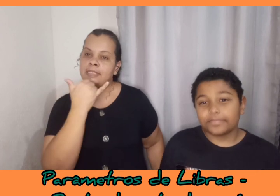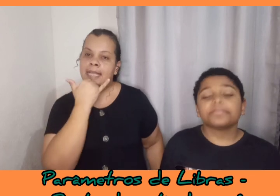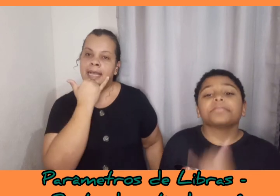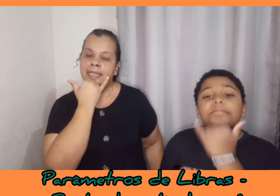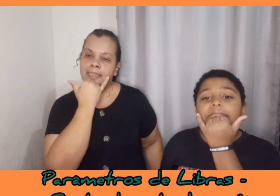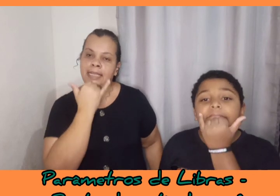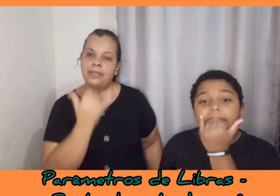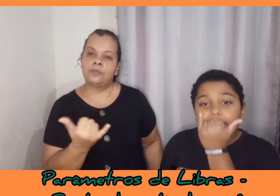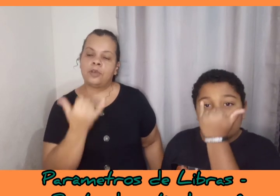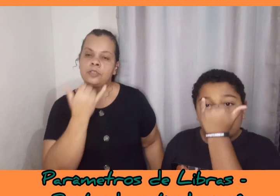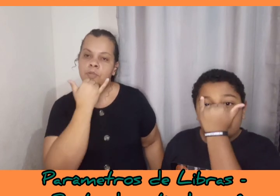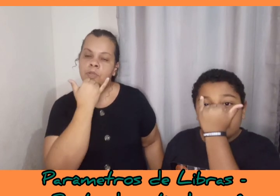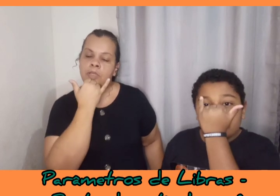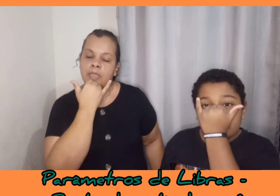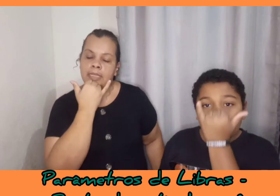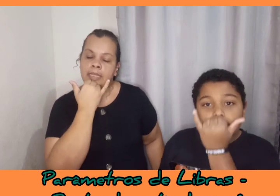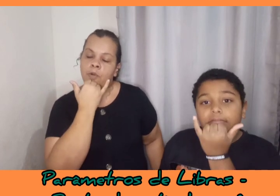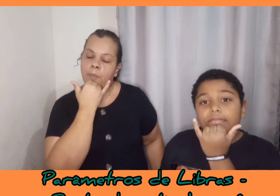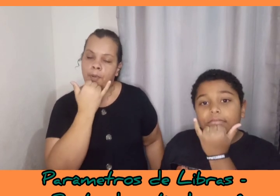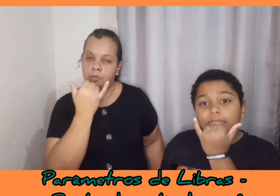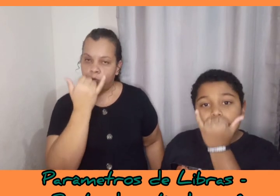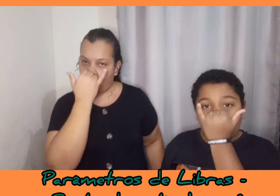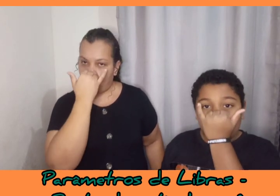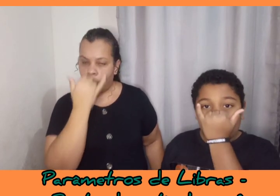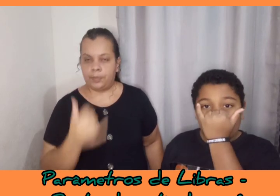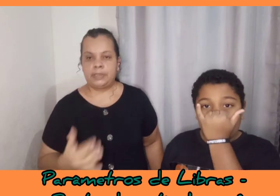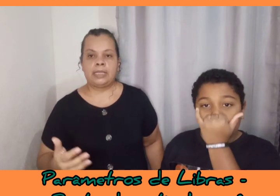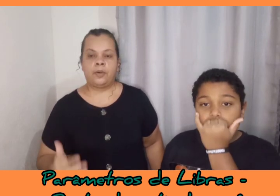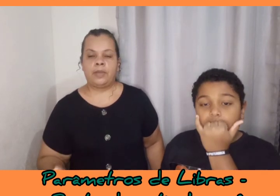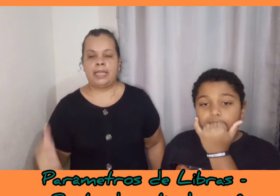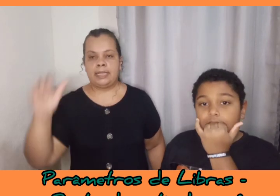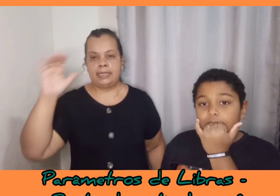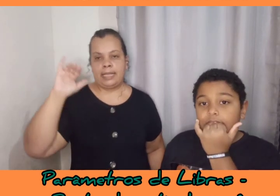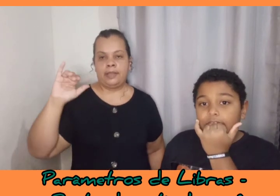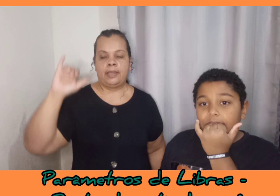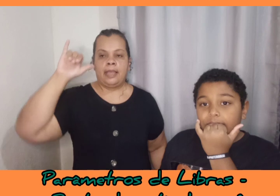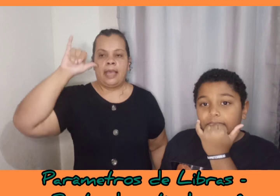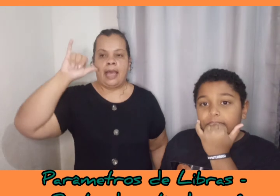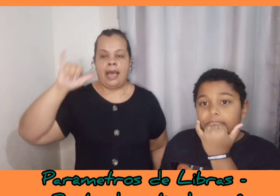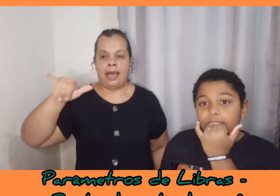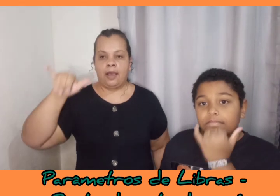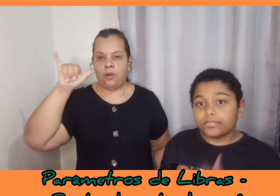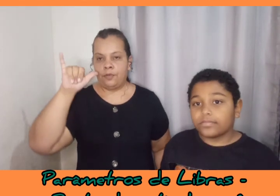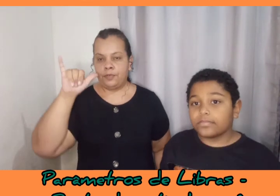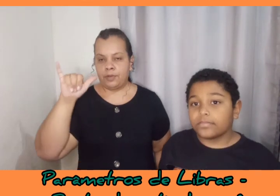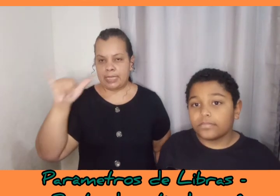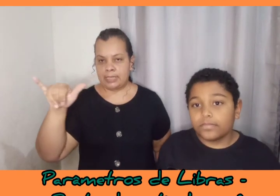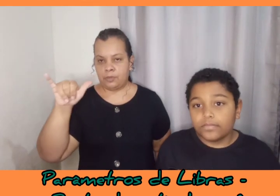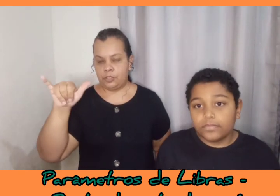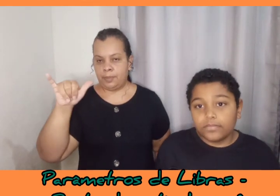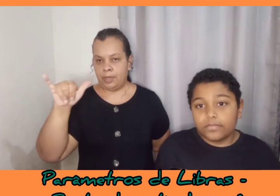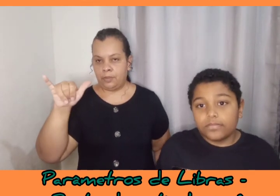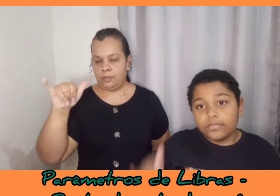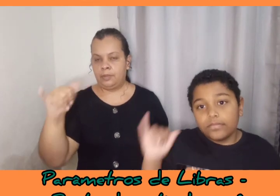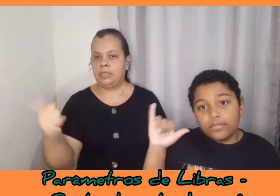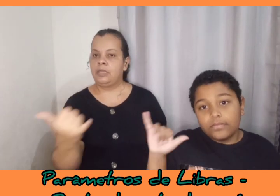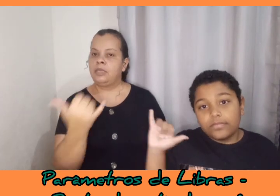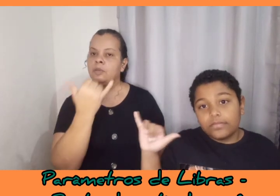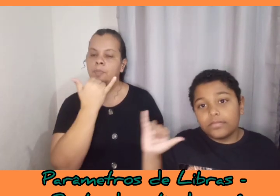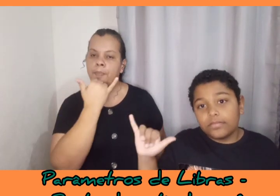encostar, né, em algum ponto do corpo. Então, ele tem a configuração de mão e o ponto